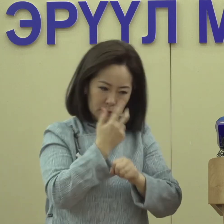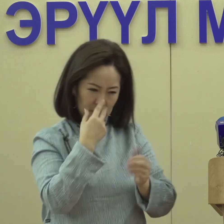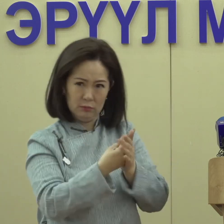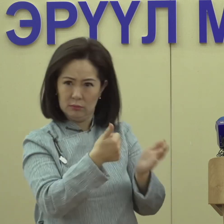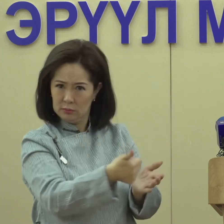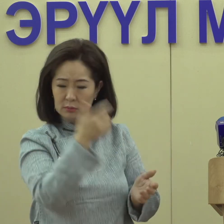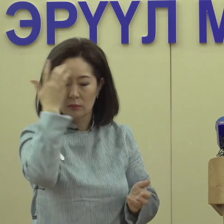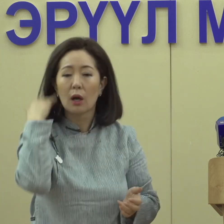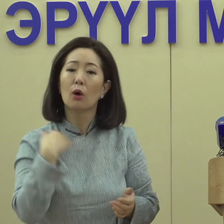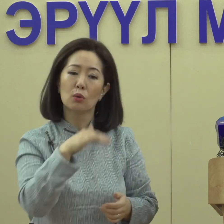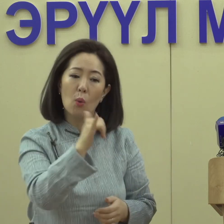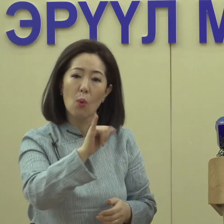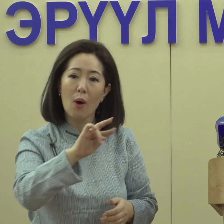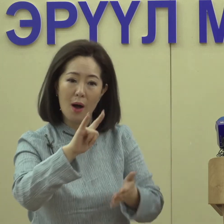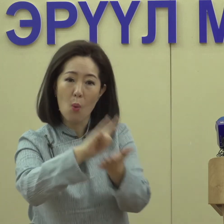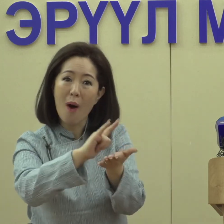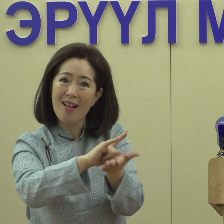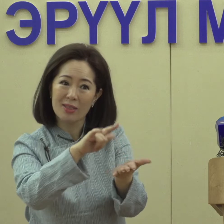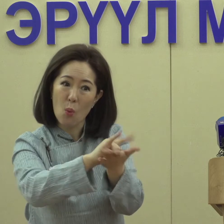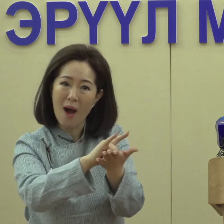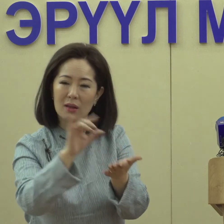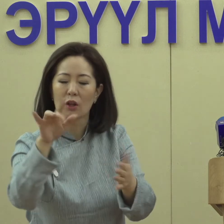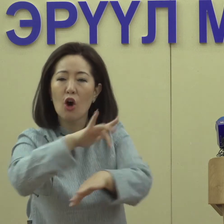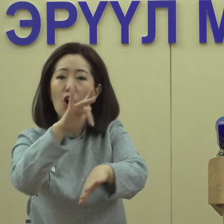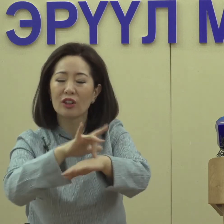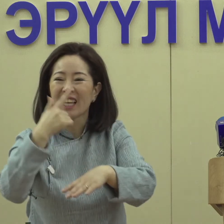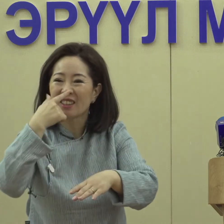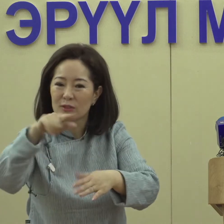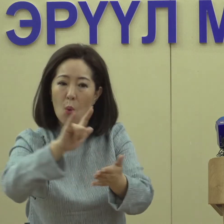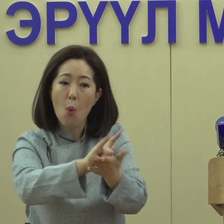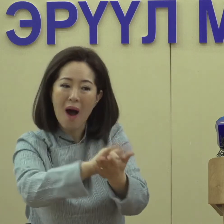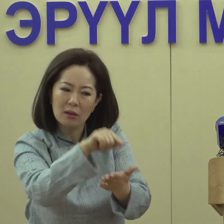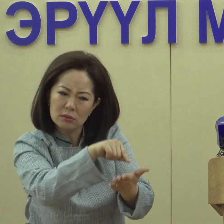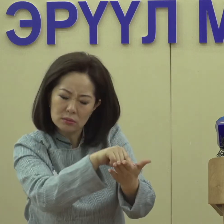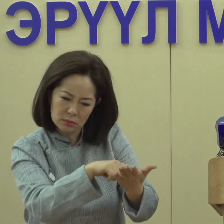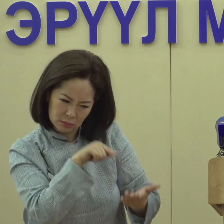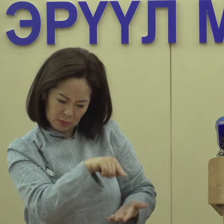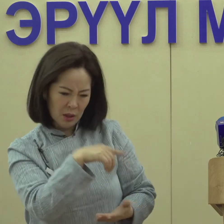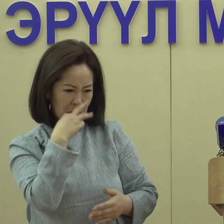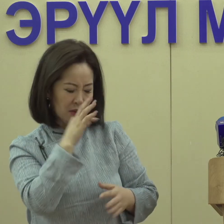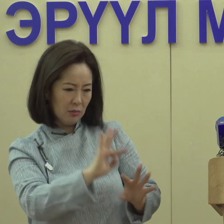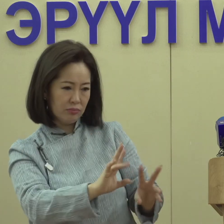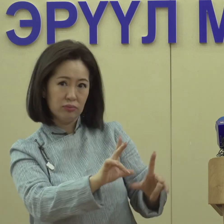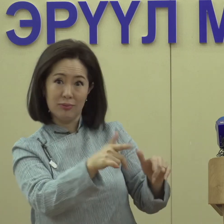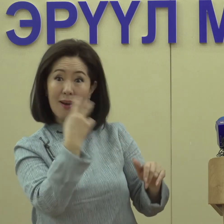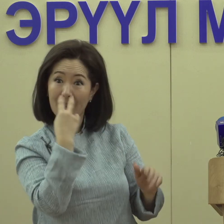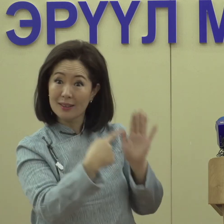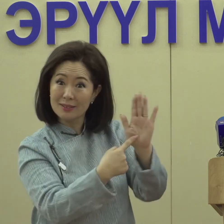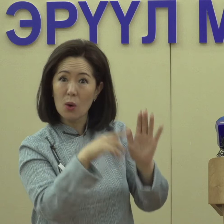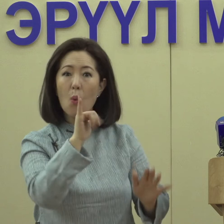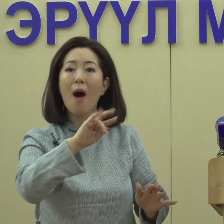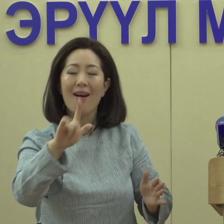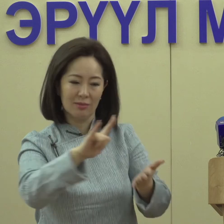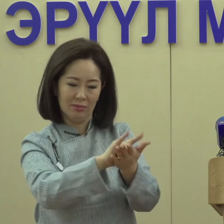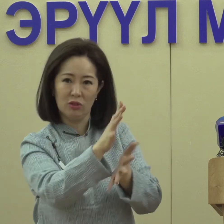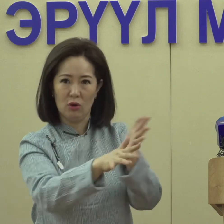байна. Ухаан нотын энэ одоо нөхцөл байдал дээрдэж байгааг та бүхэн мэдээгээр үзэж байна. Тэгэхээр одоо жишээ